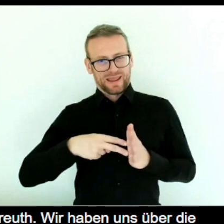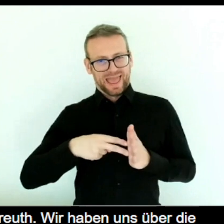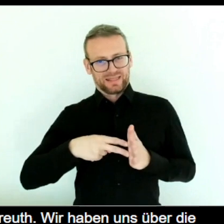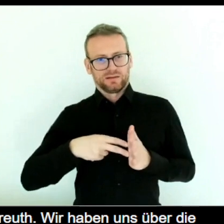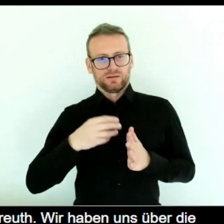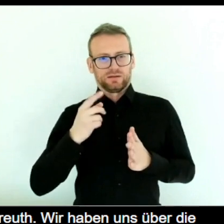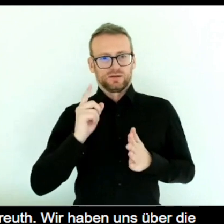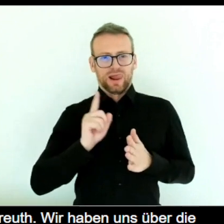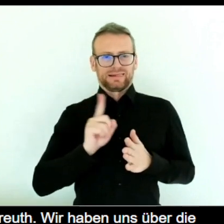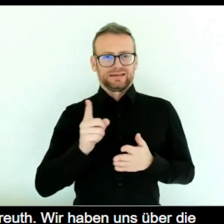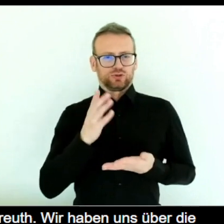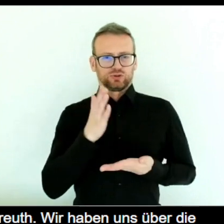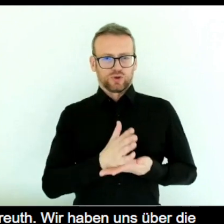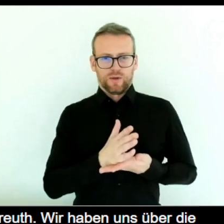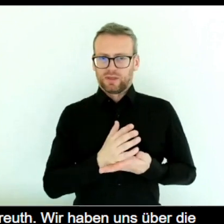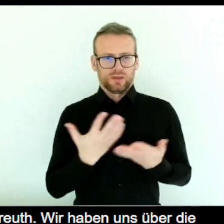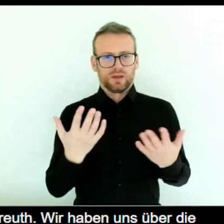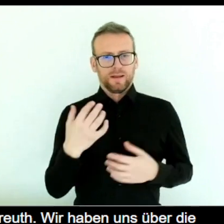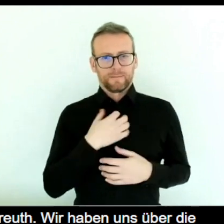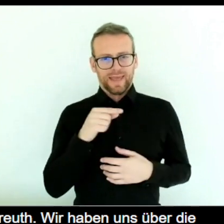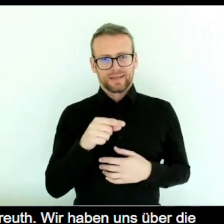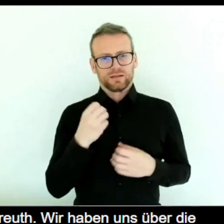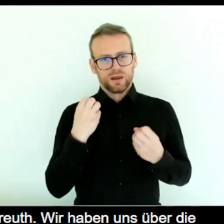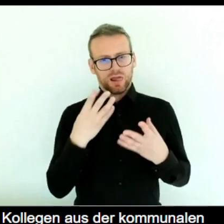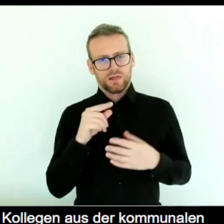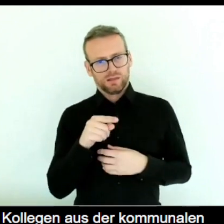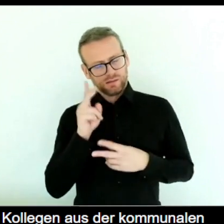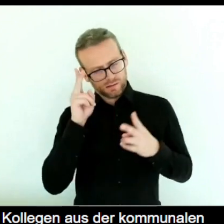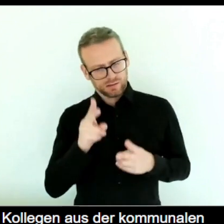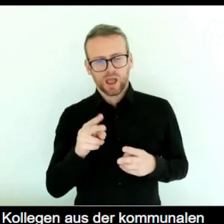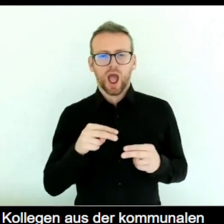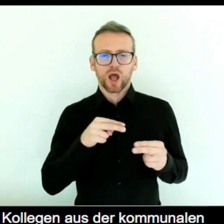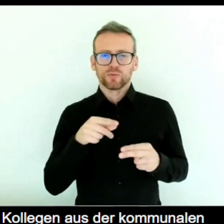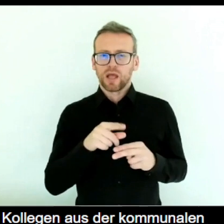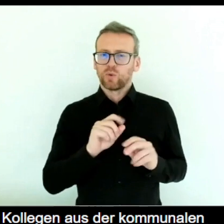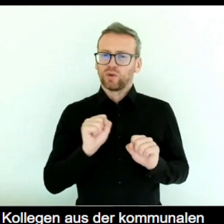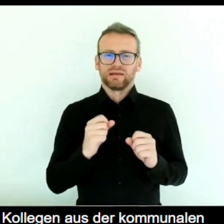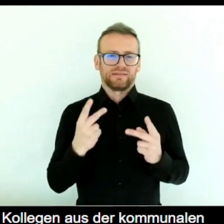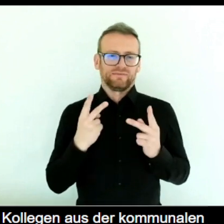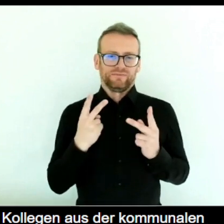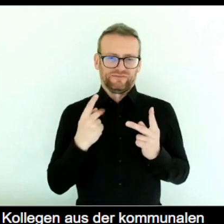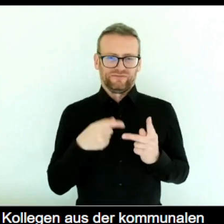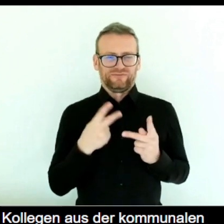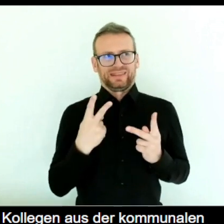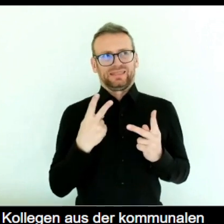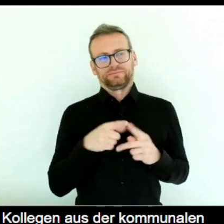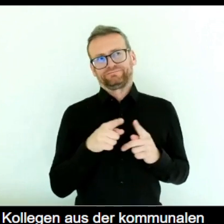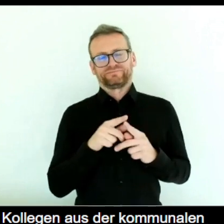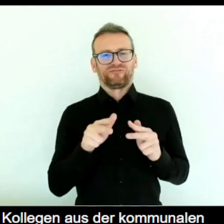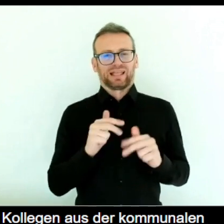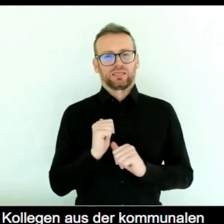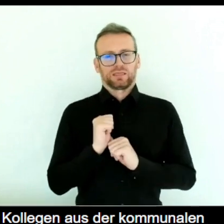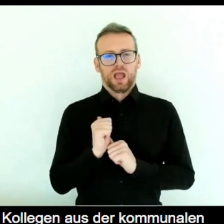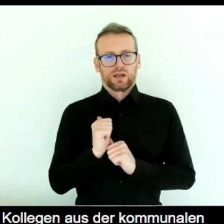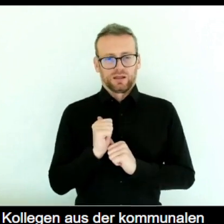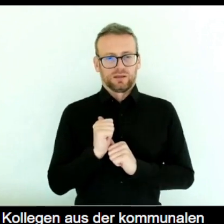noch wenige Projekte, die jetzt anstehen. Wir haben ein einziges Neubauprojekt, nämlich die A94. Die letzte